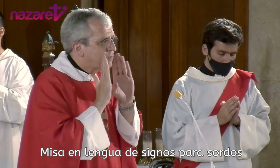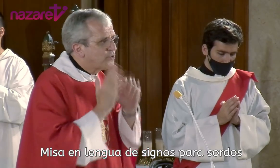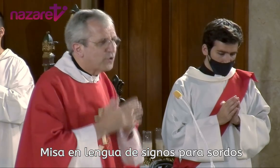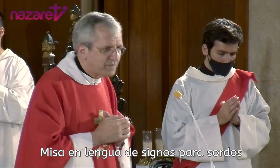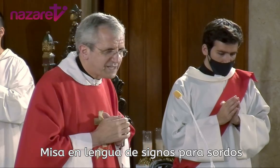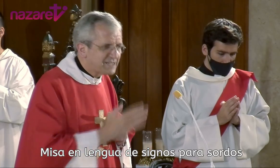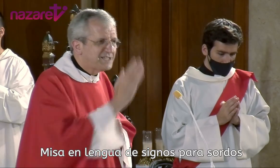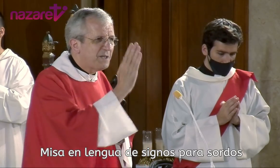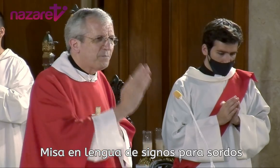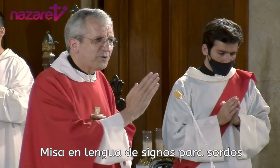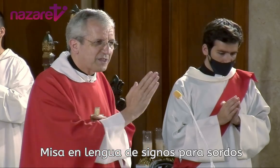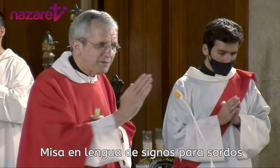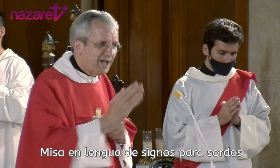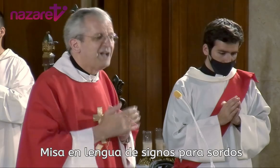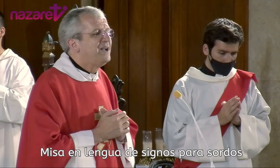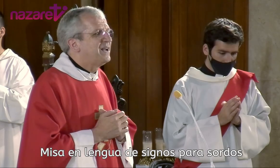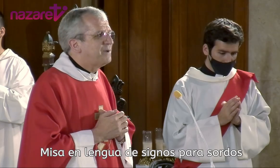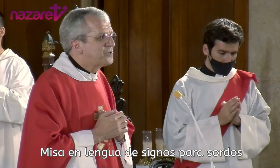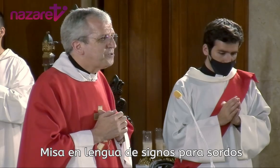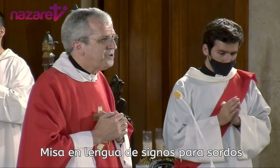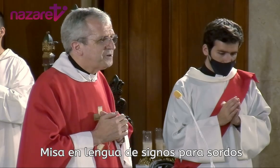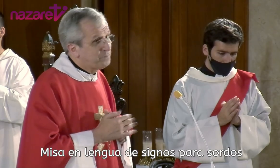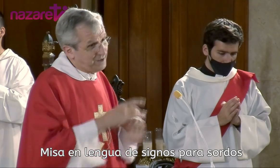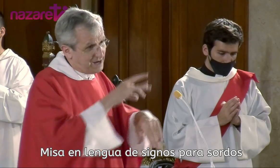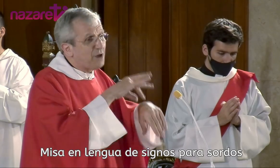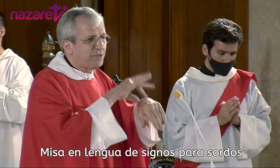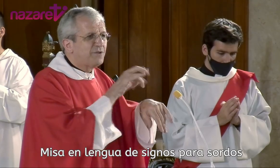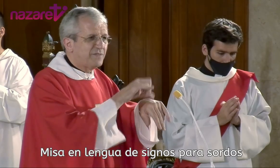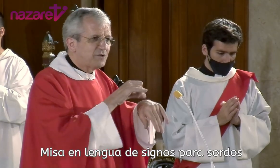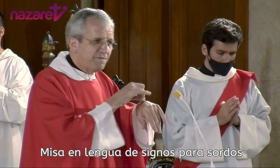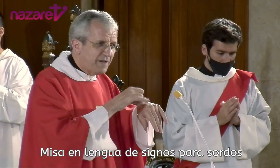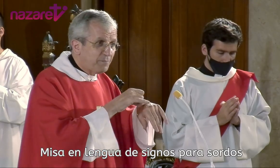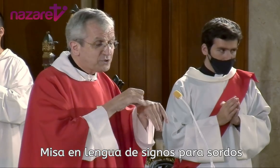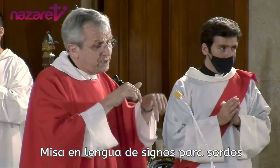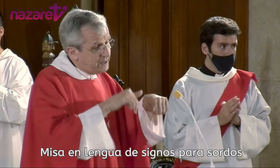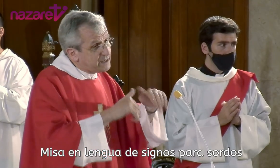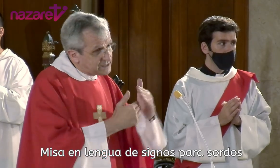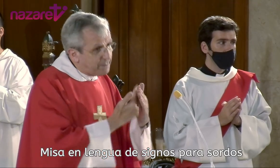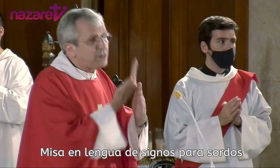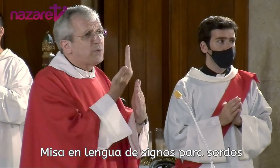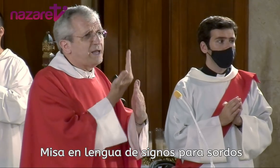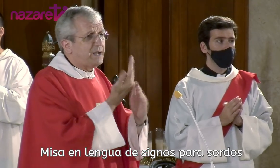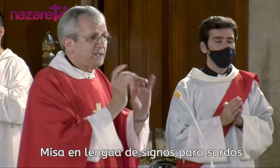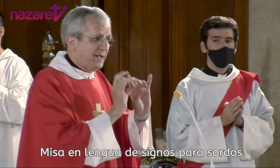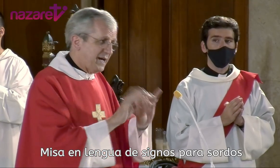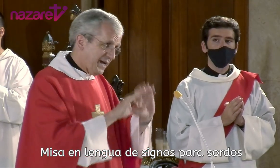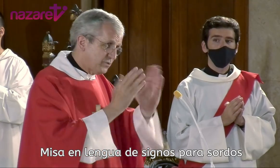pudo confesarse, pudo recibir la absolución y la unción de los enfermos y esta madrugada ha dejado este